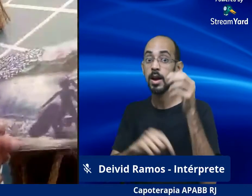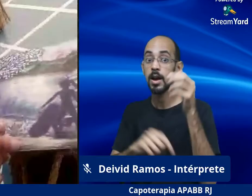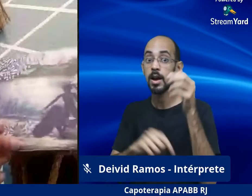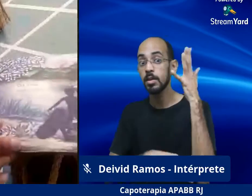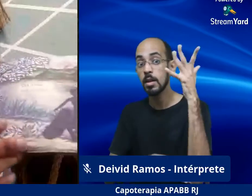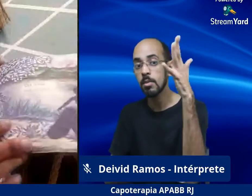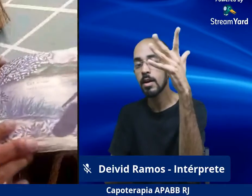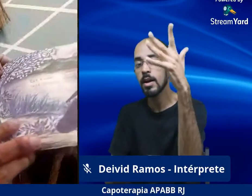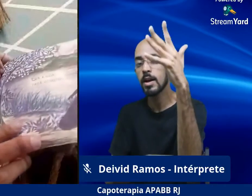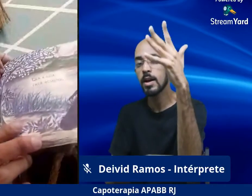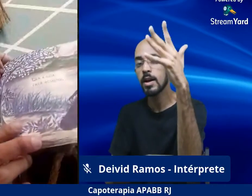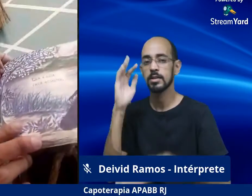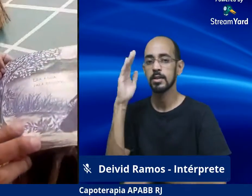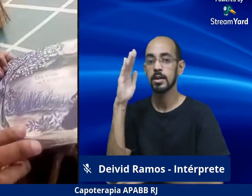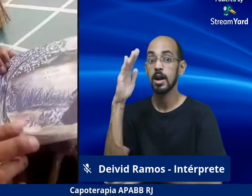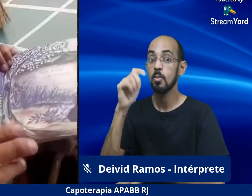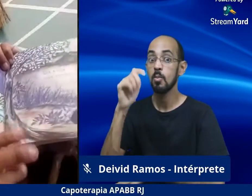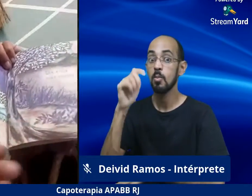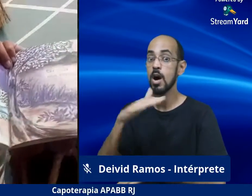morto.